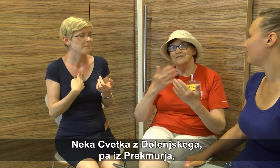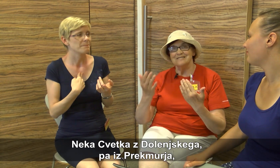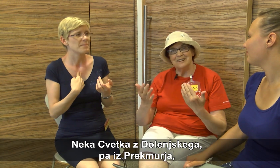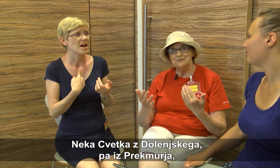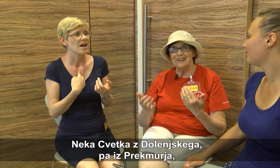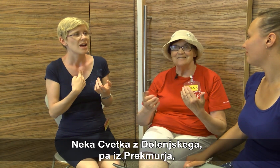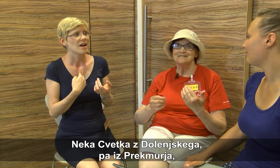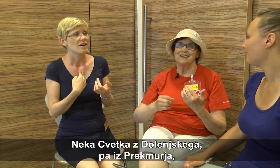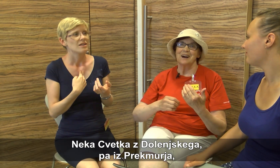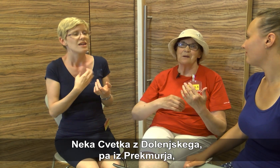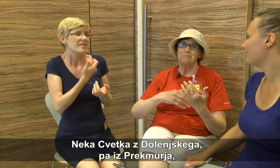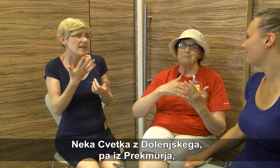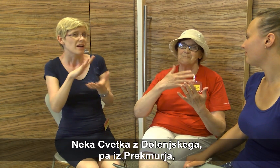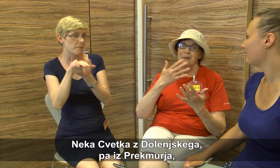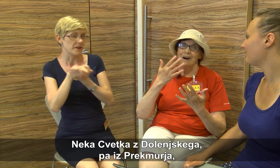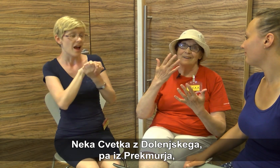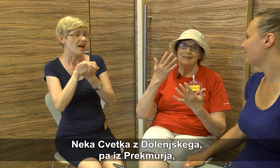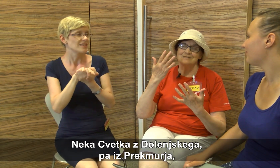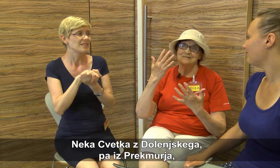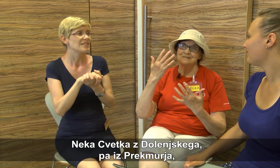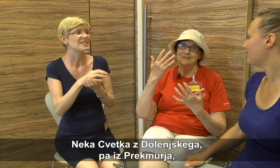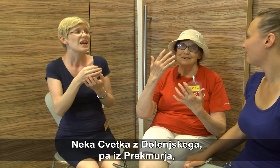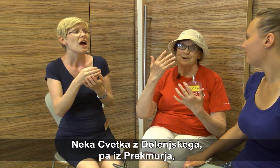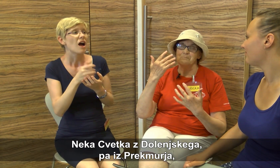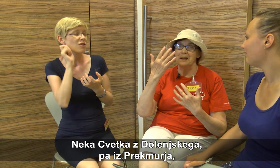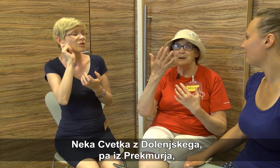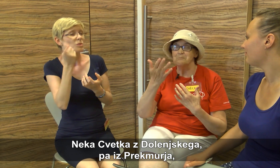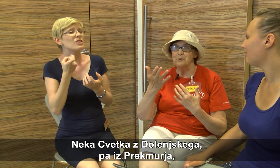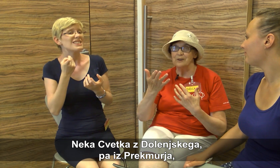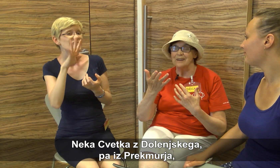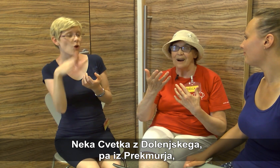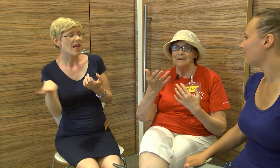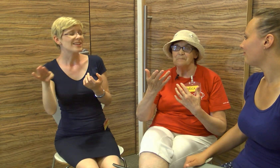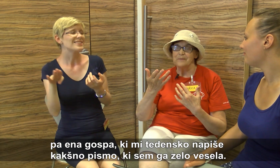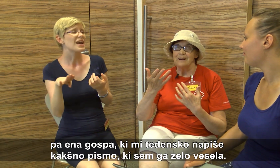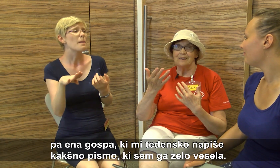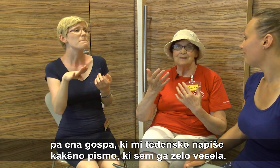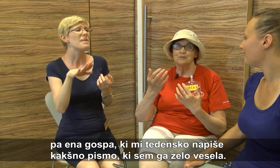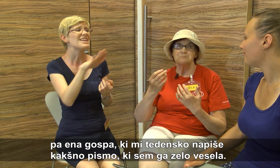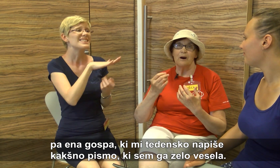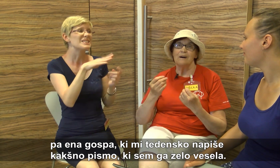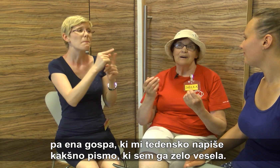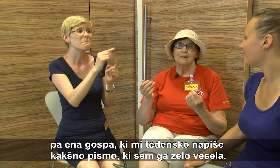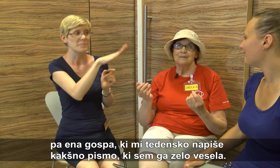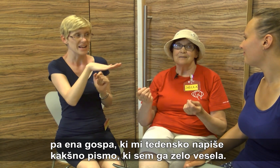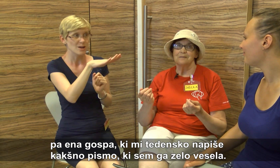neka cvetka z Dolenjskega, pa iz Prekmurja, ena